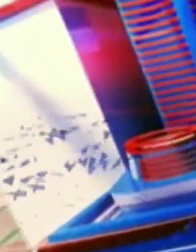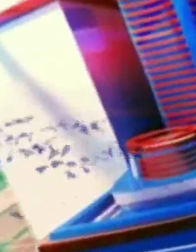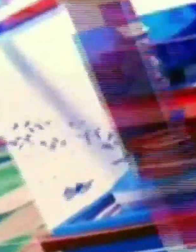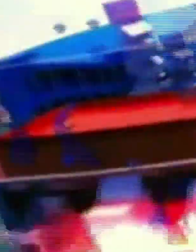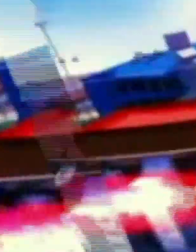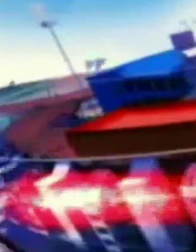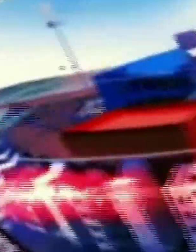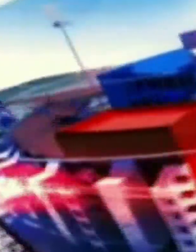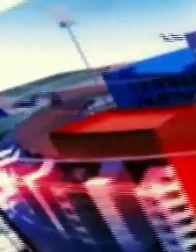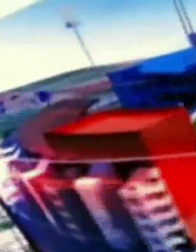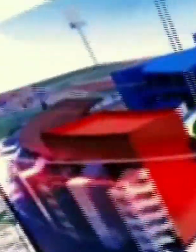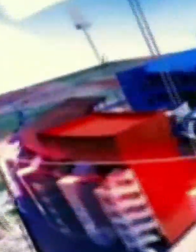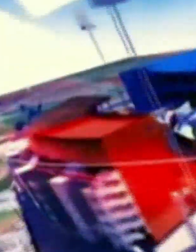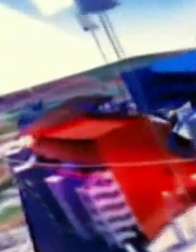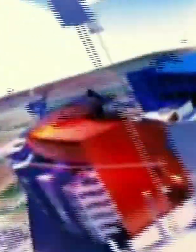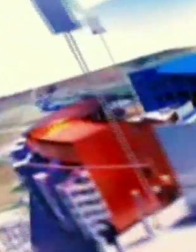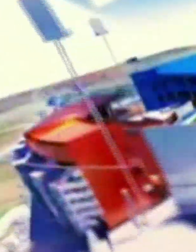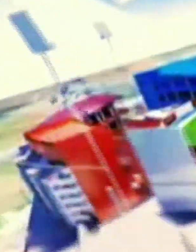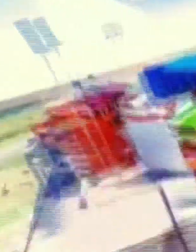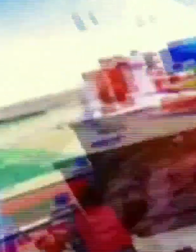МУЗЫКАЛЬНАЯ ЗАСТАВКА